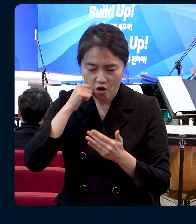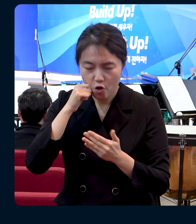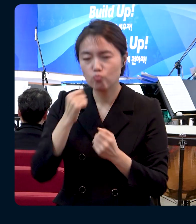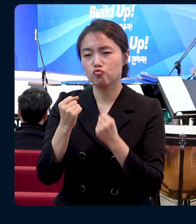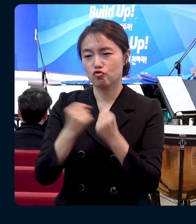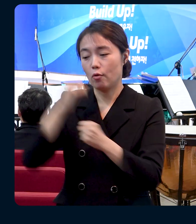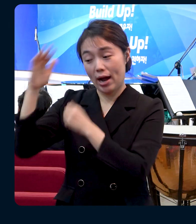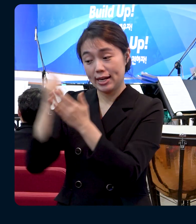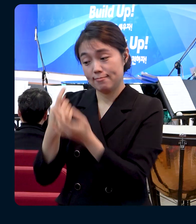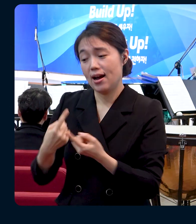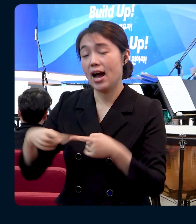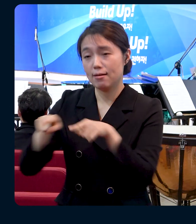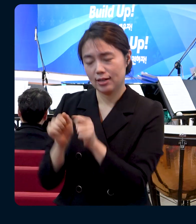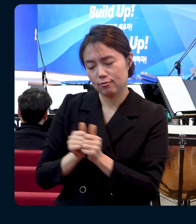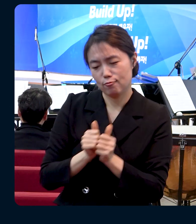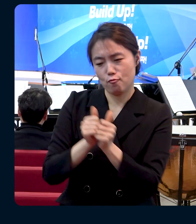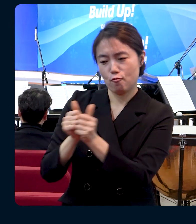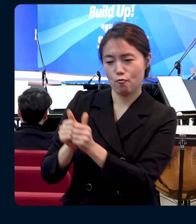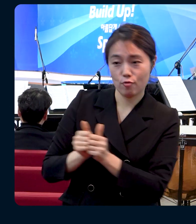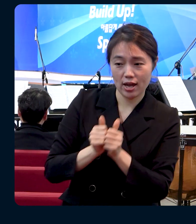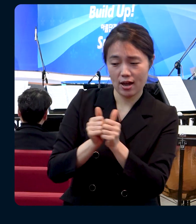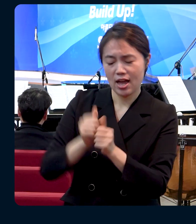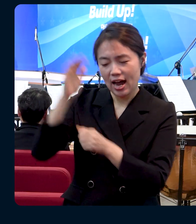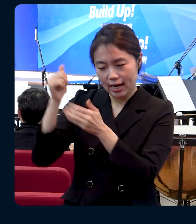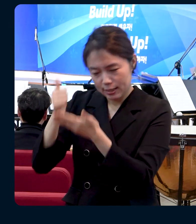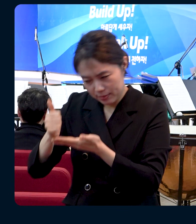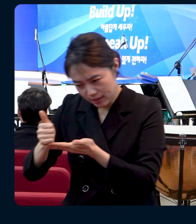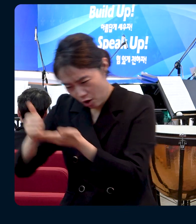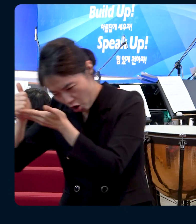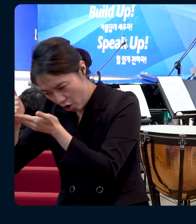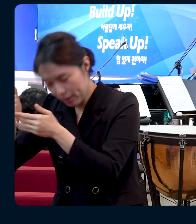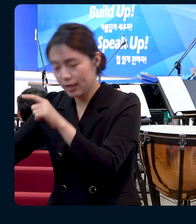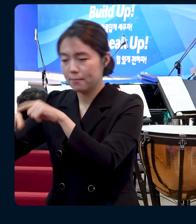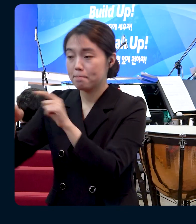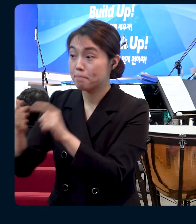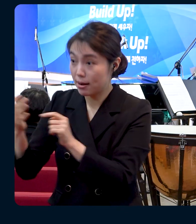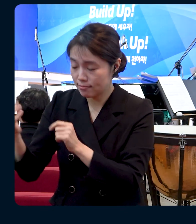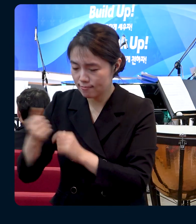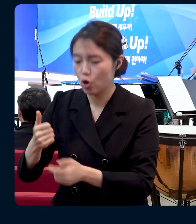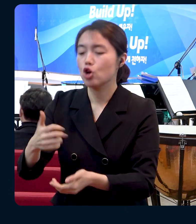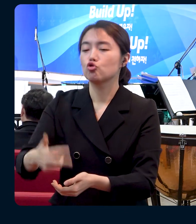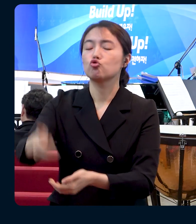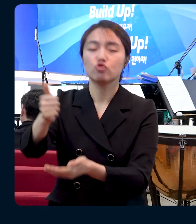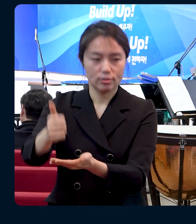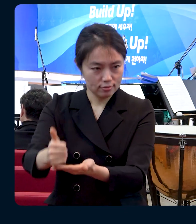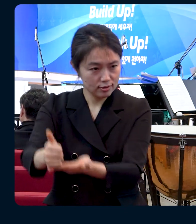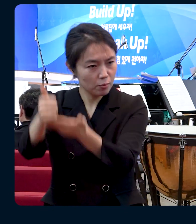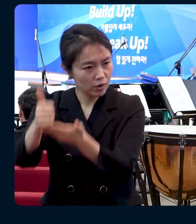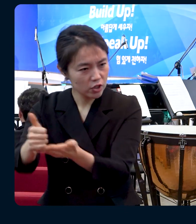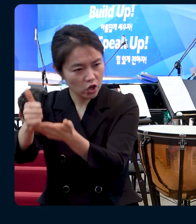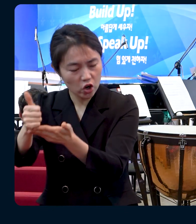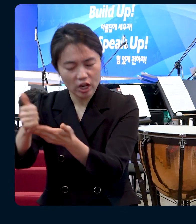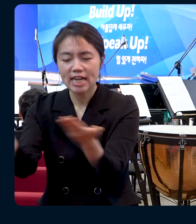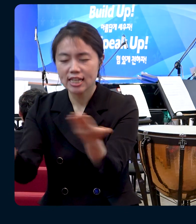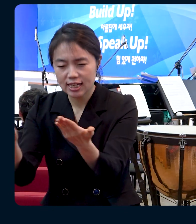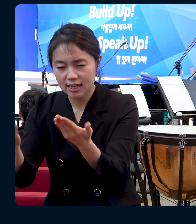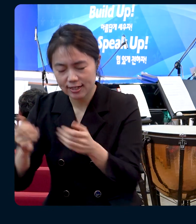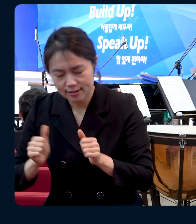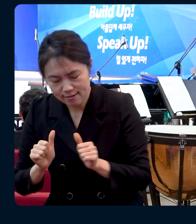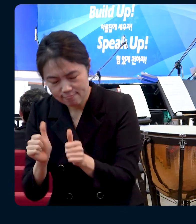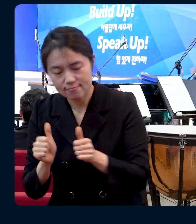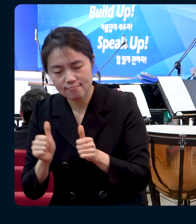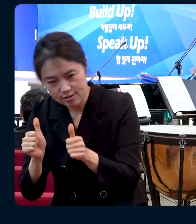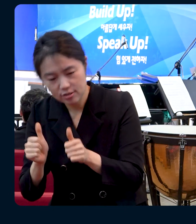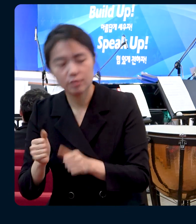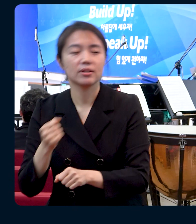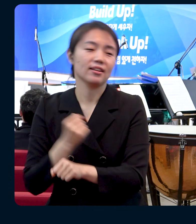하나님을 사랑하고 하나님을 섬기는 마음으로 그렇게 보디발을 열심히 섬기고 주어진 상황에서 열심히